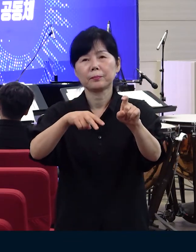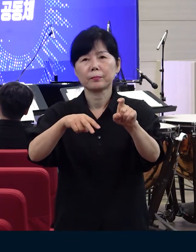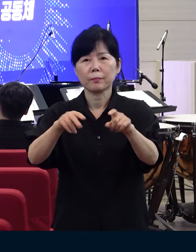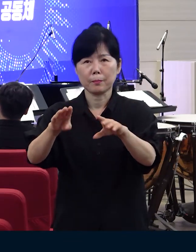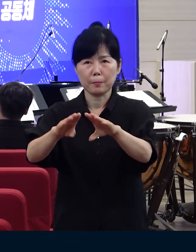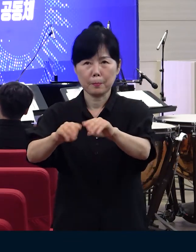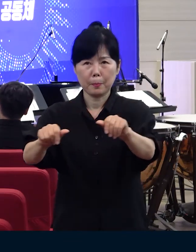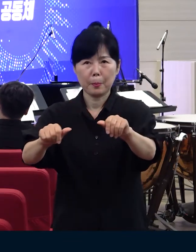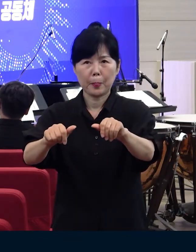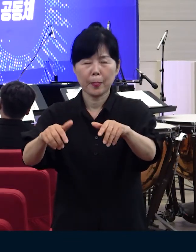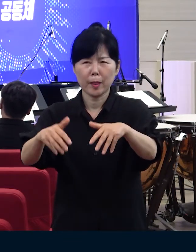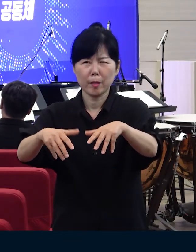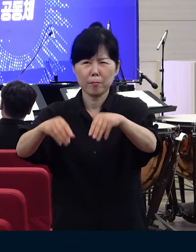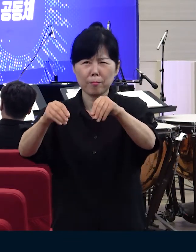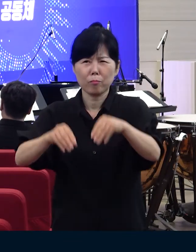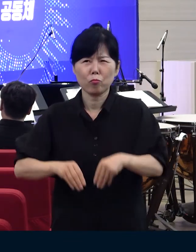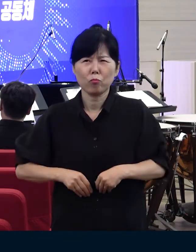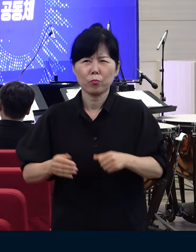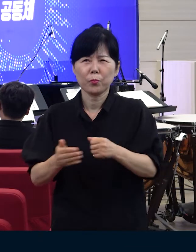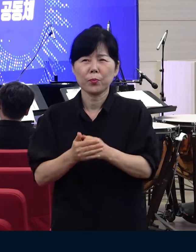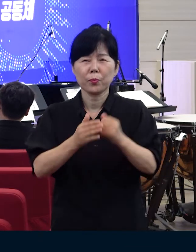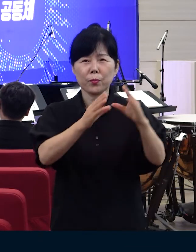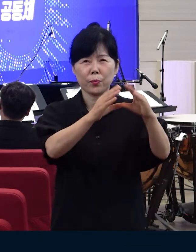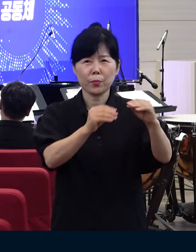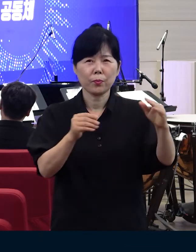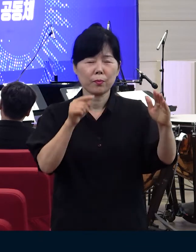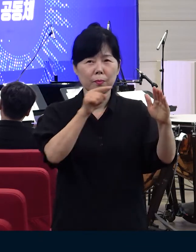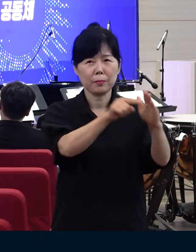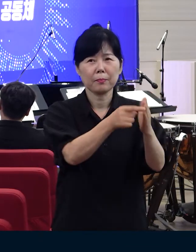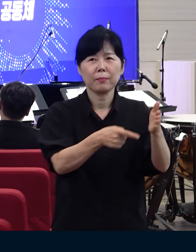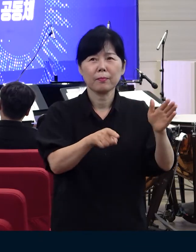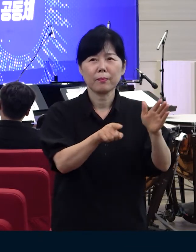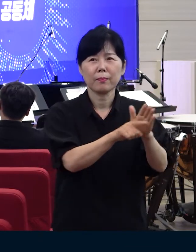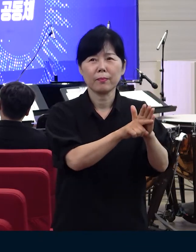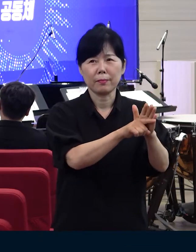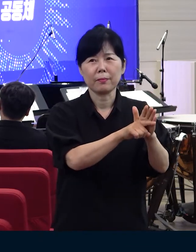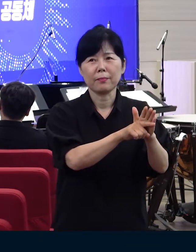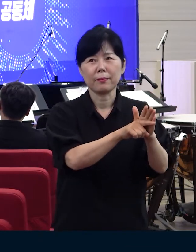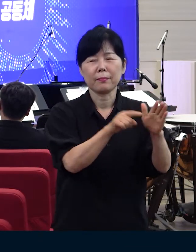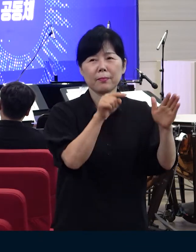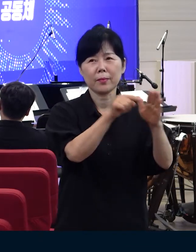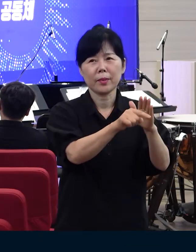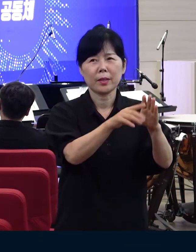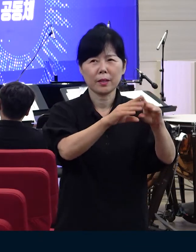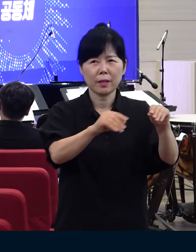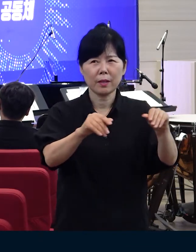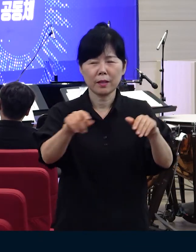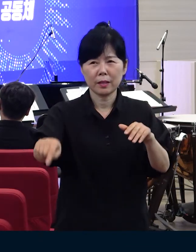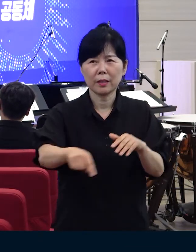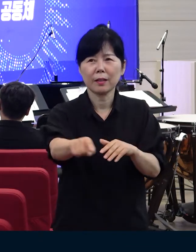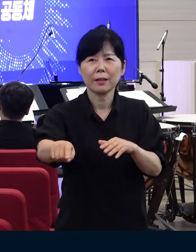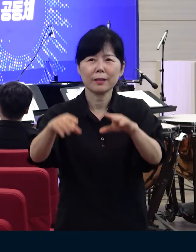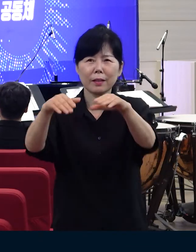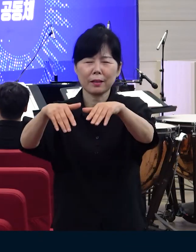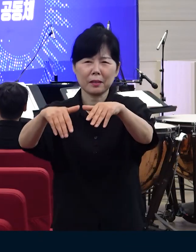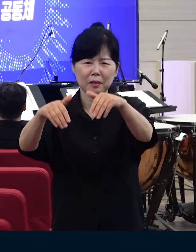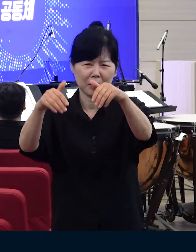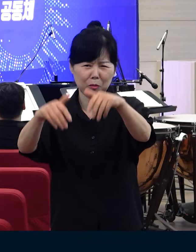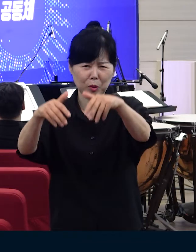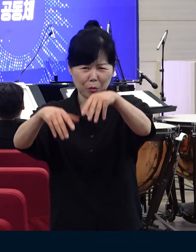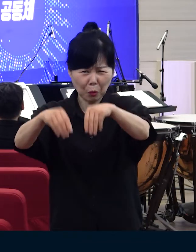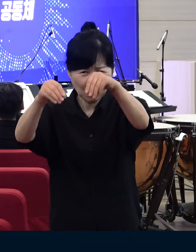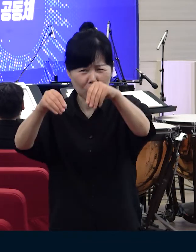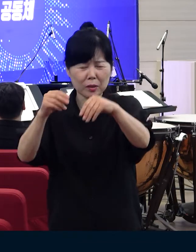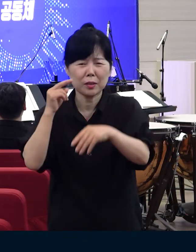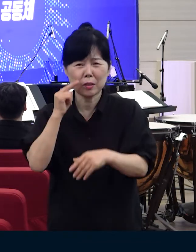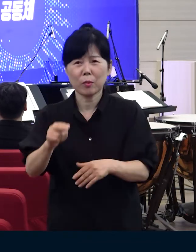기근이 들었으므로 아브라함이 애굽에 거류하려고 그리로 내려갔으니 이는 그 땅에 기근이